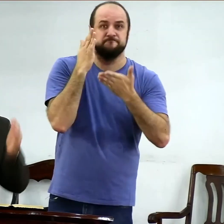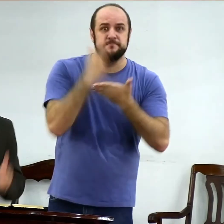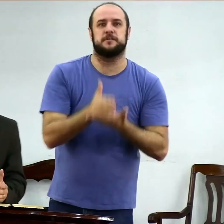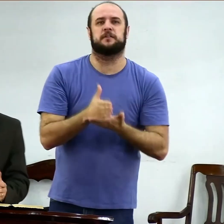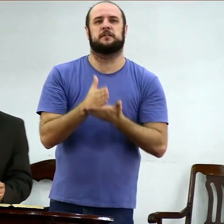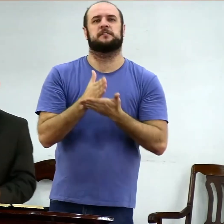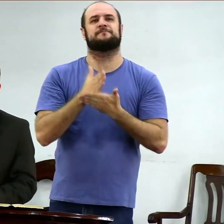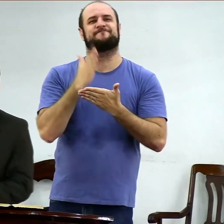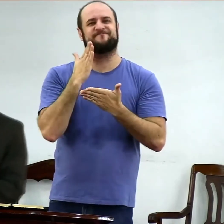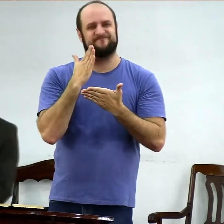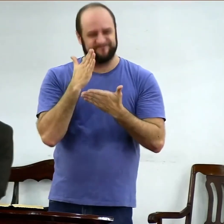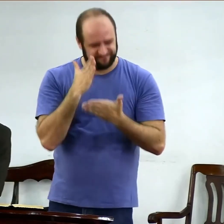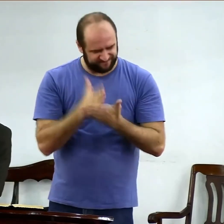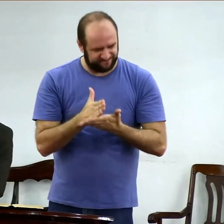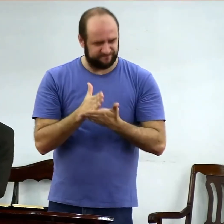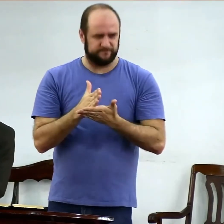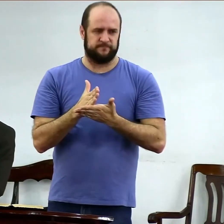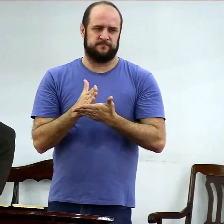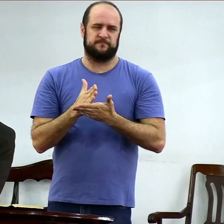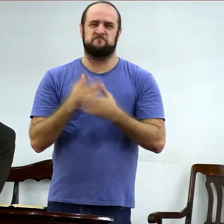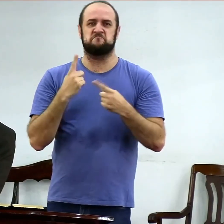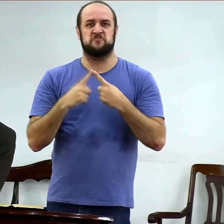ansiedade, ela não tem